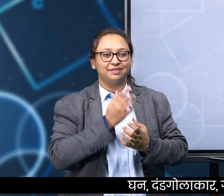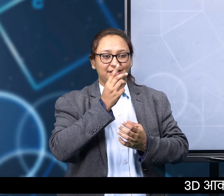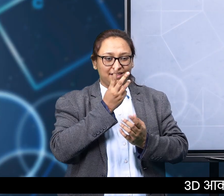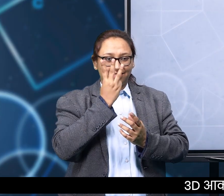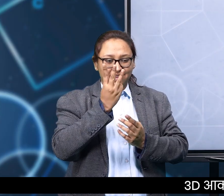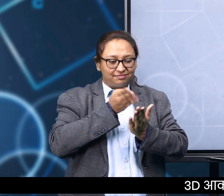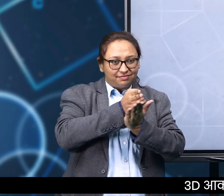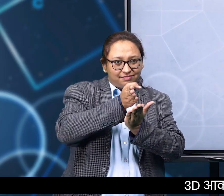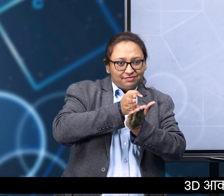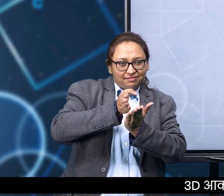थ्रीडी आकारांचे प्रकार.